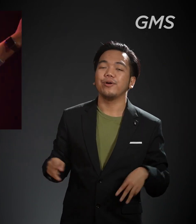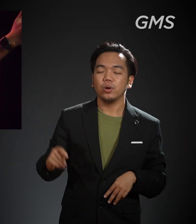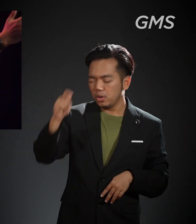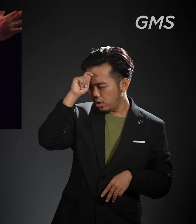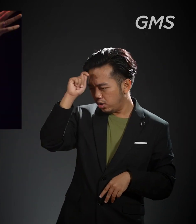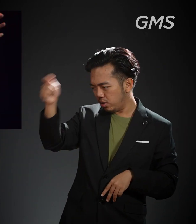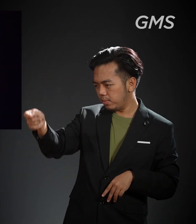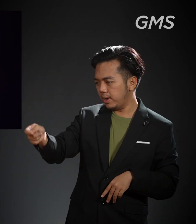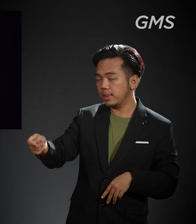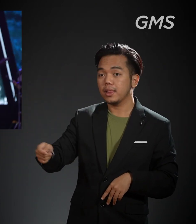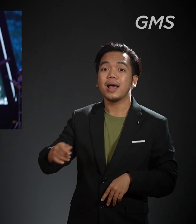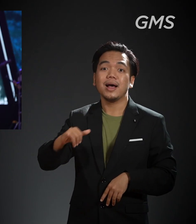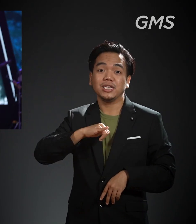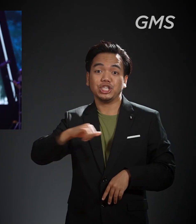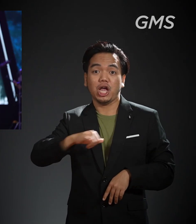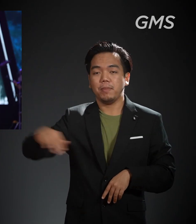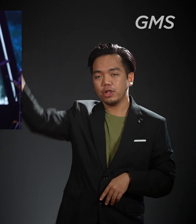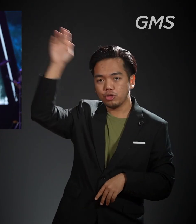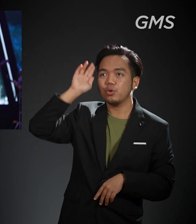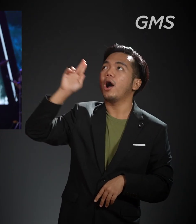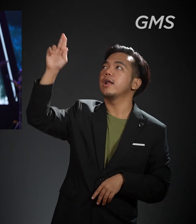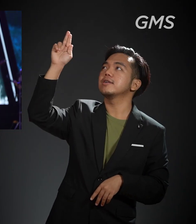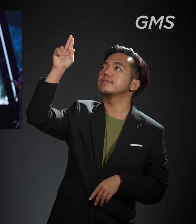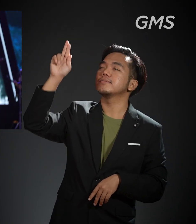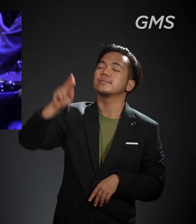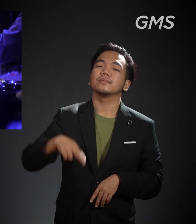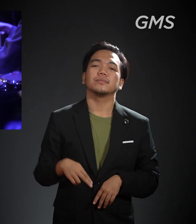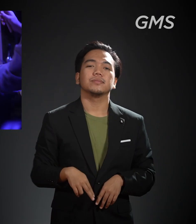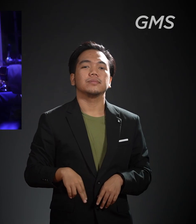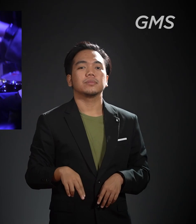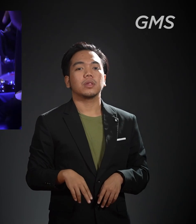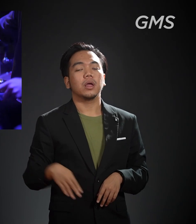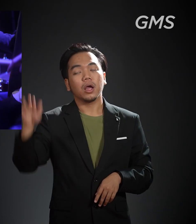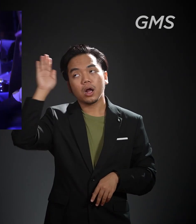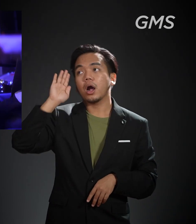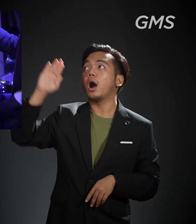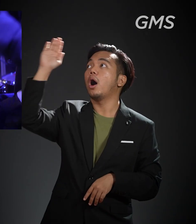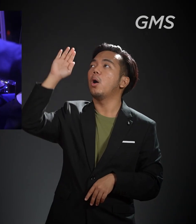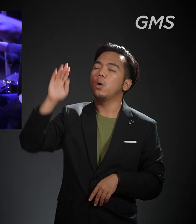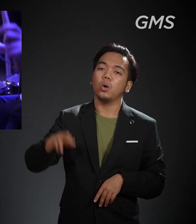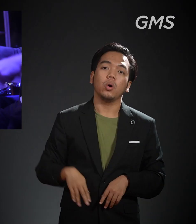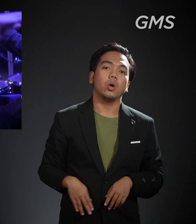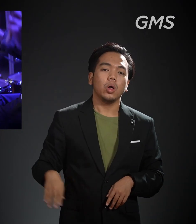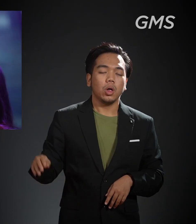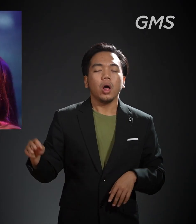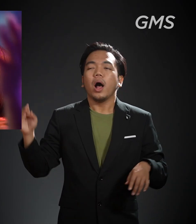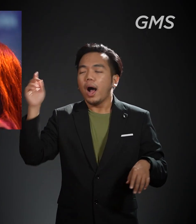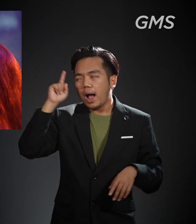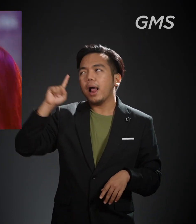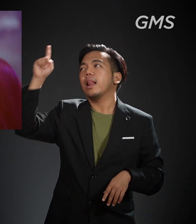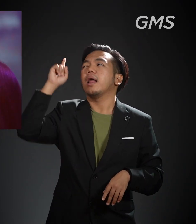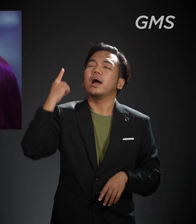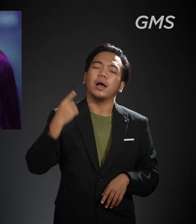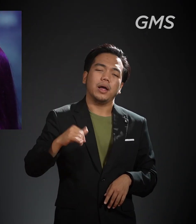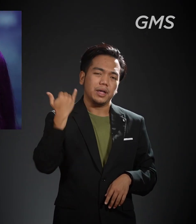kagum hormat akan Engkau. Kau Allah